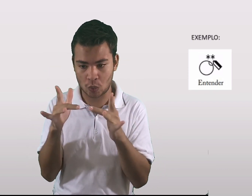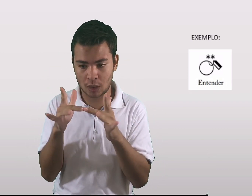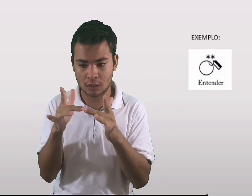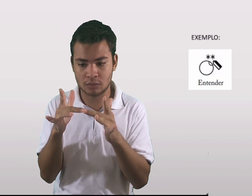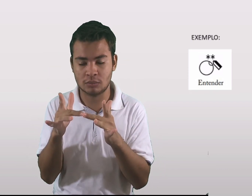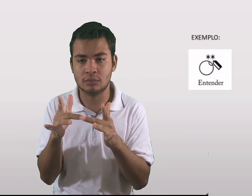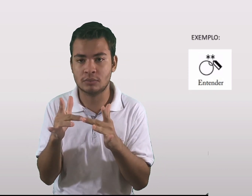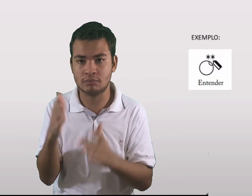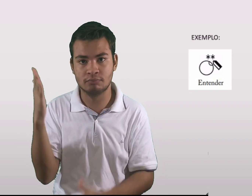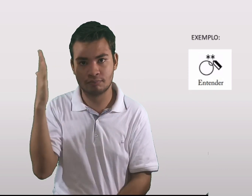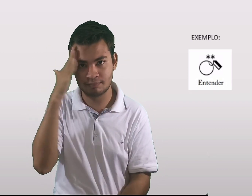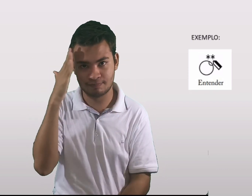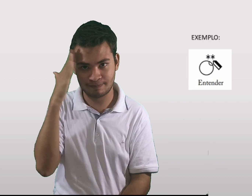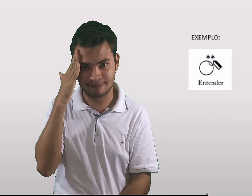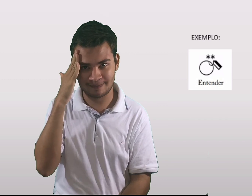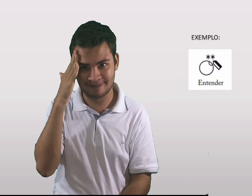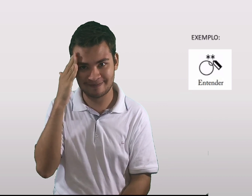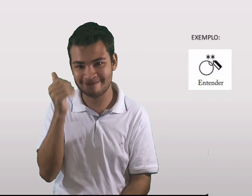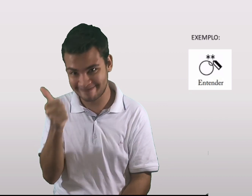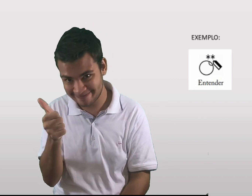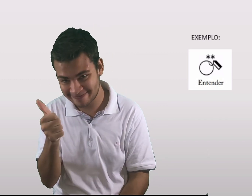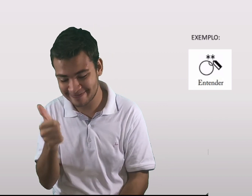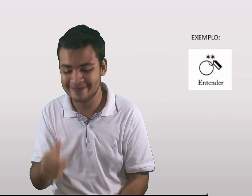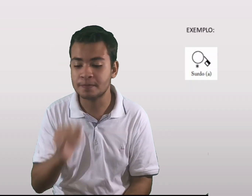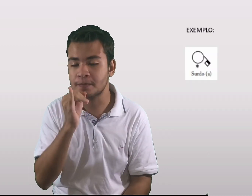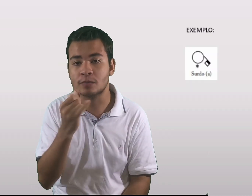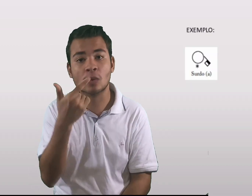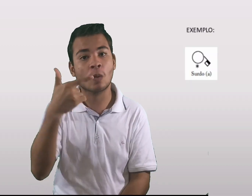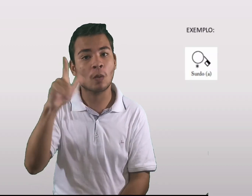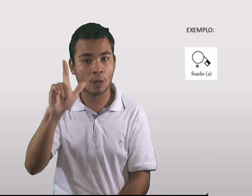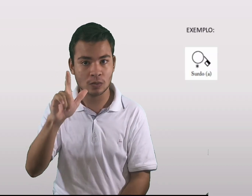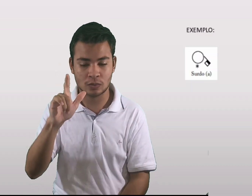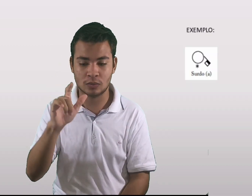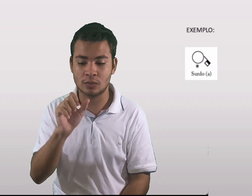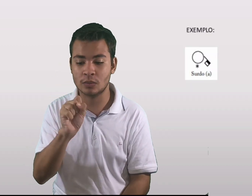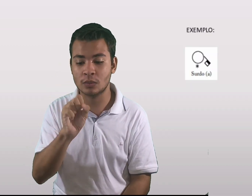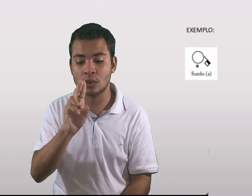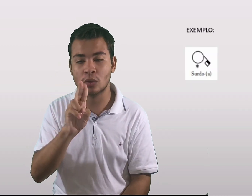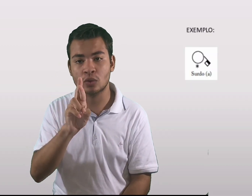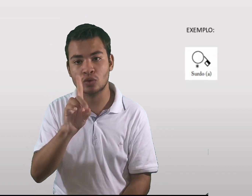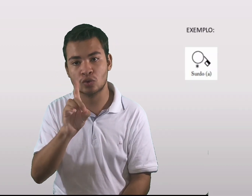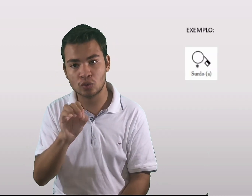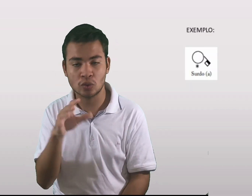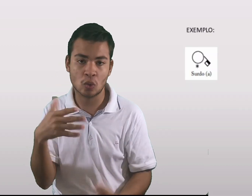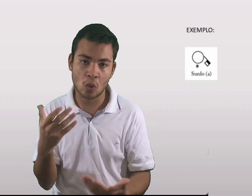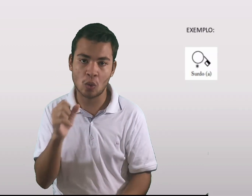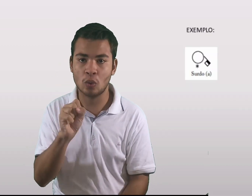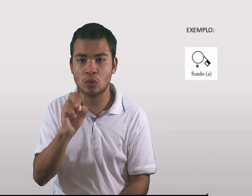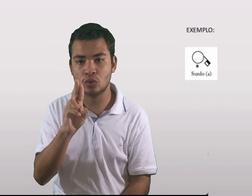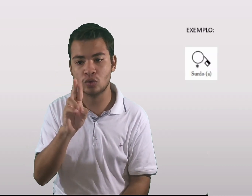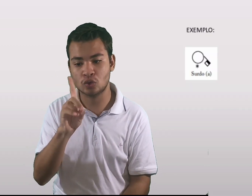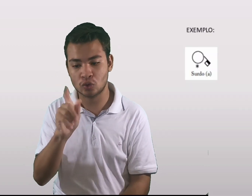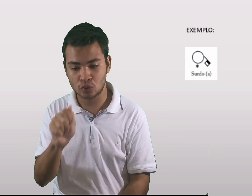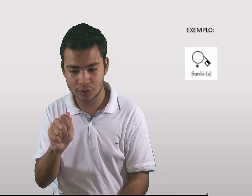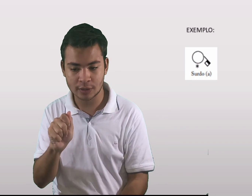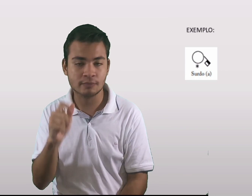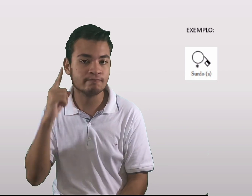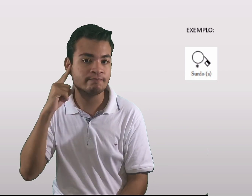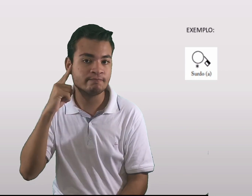cabeça, que mostra exatamente o lugar onde acontece esse contato. Outro exemplo é o sinal de surdo ou